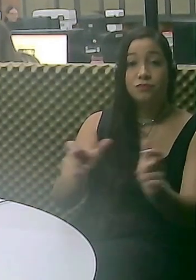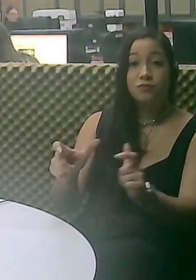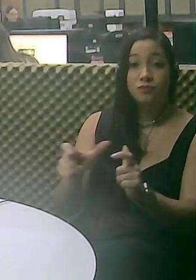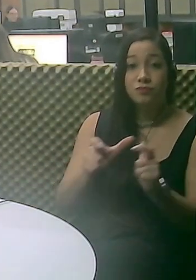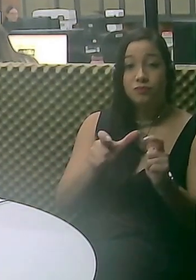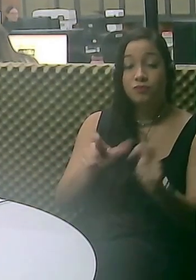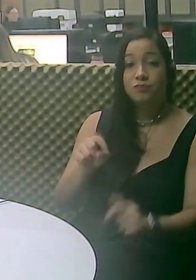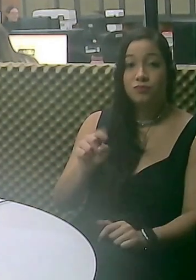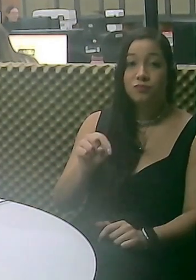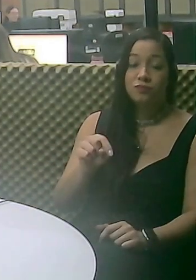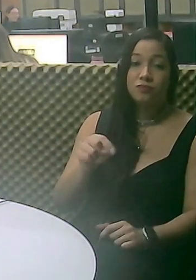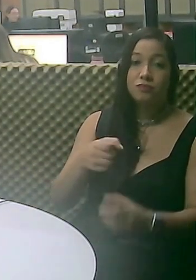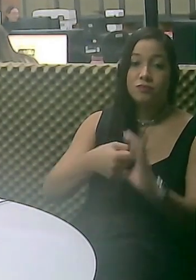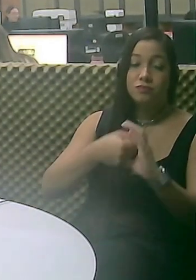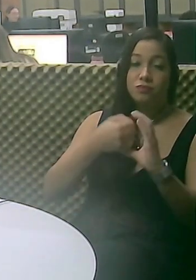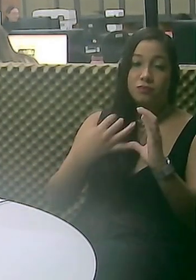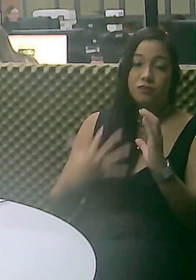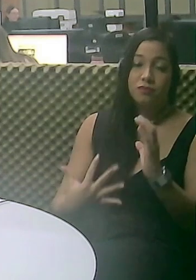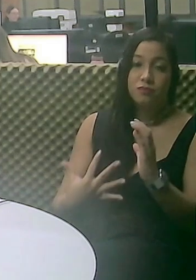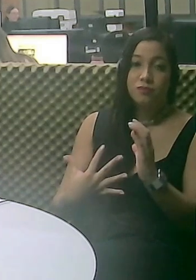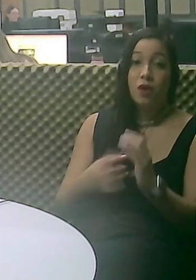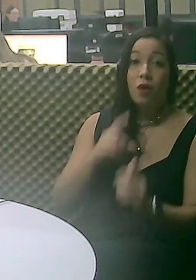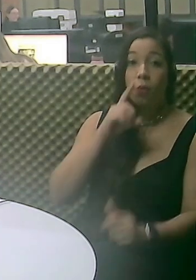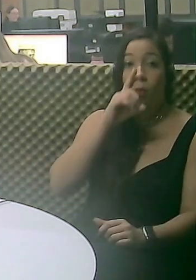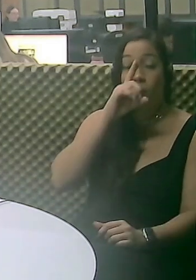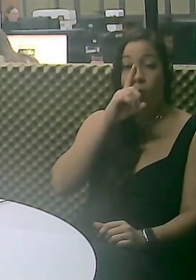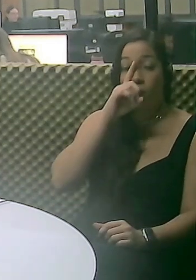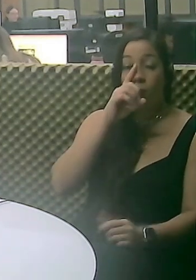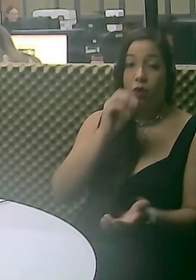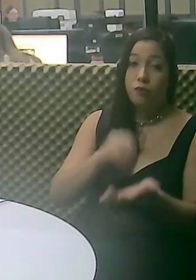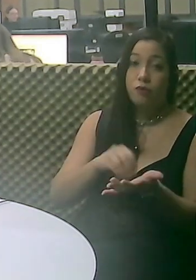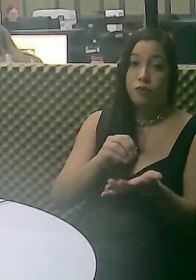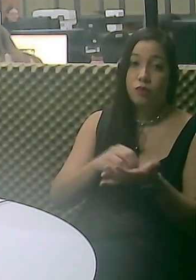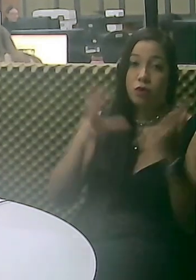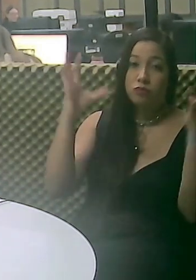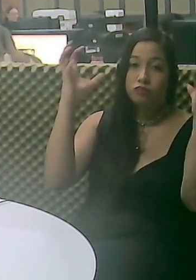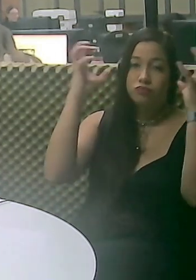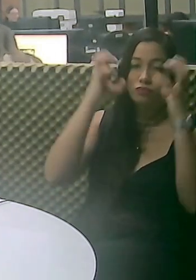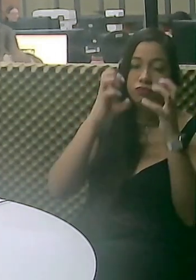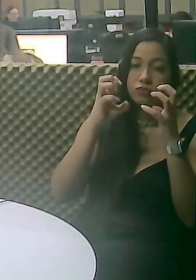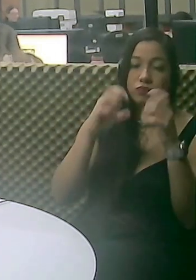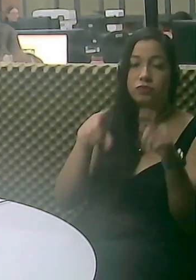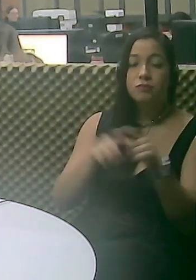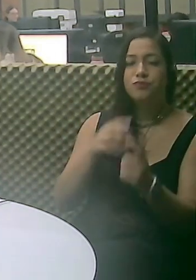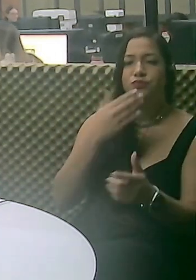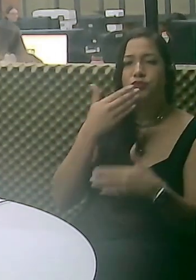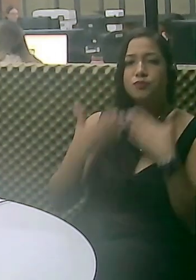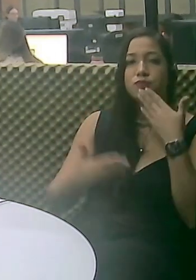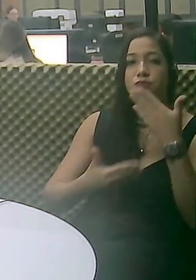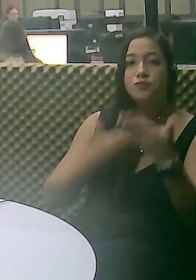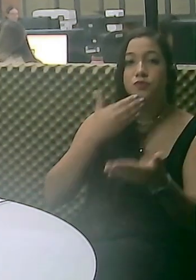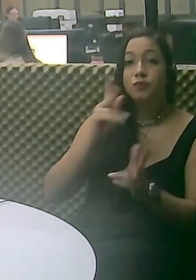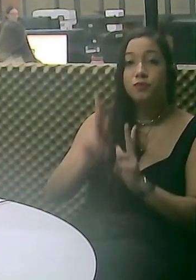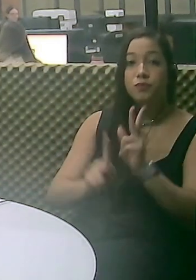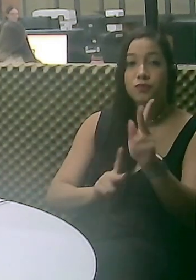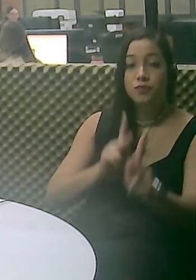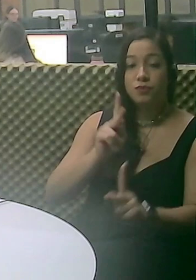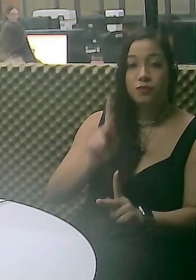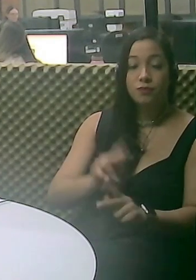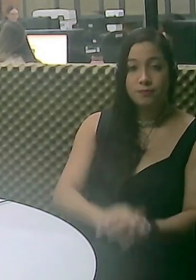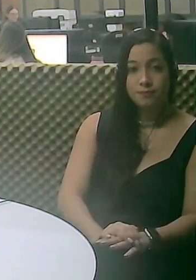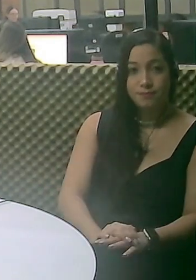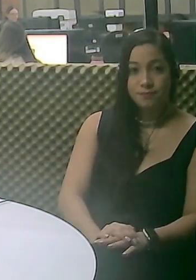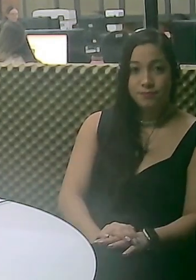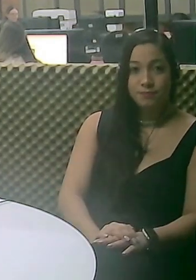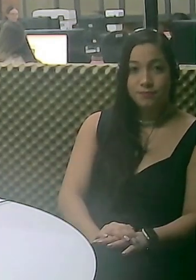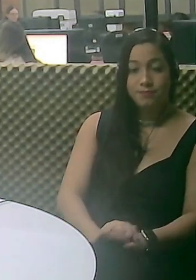sendo considerados critérios como o risco causado pela falta de iluminação e a quantidade de solicitações feitas por moradores.